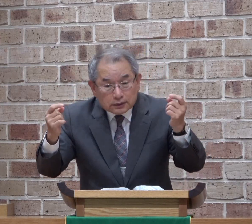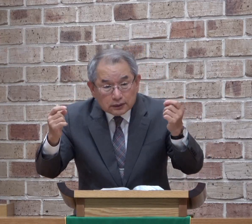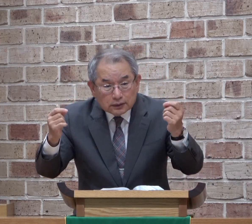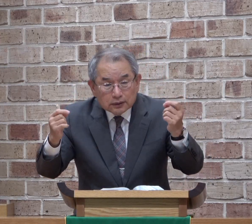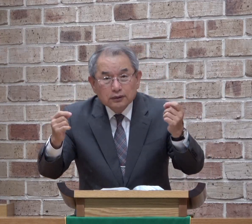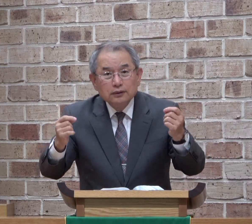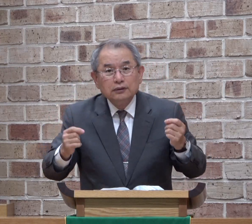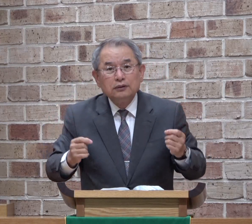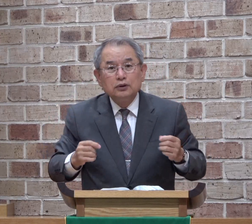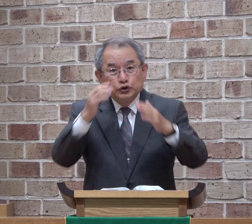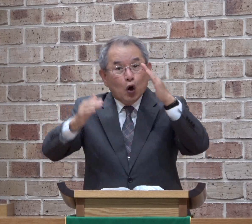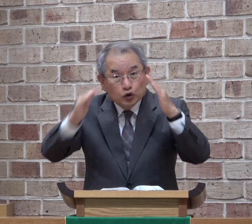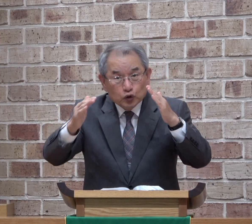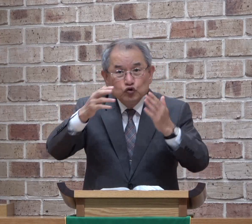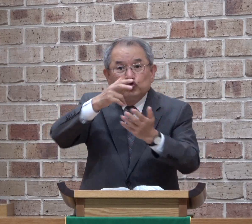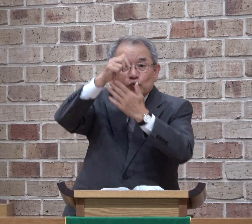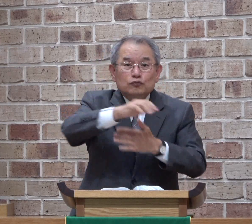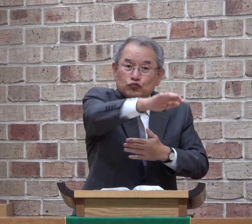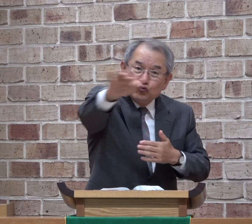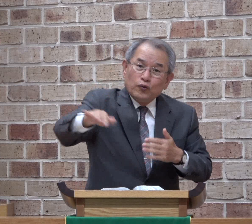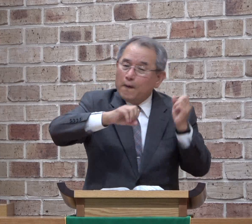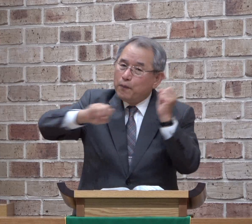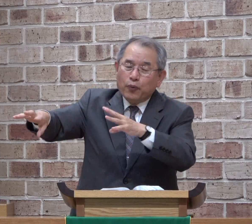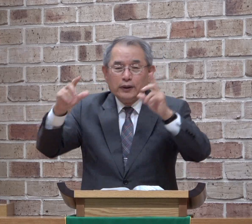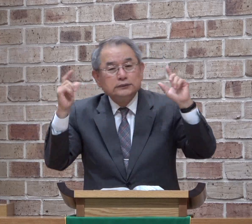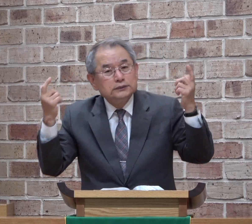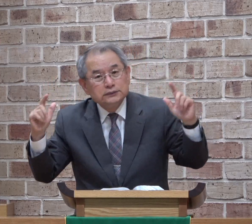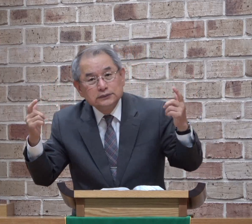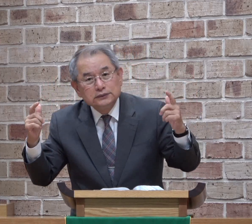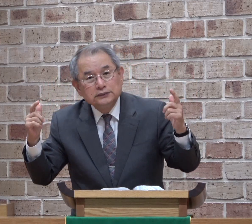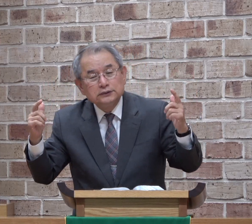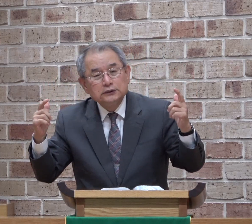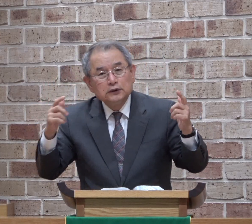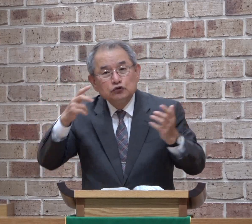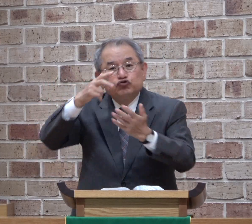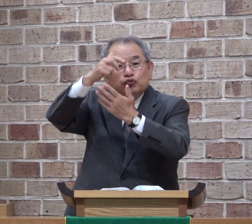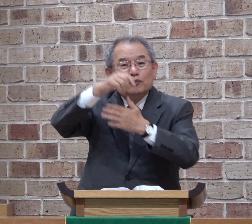어린아이 같은 신앙으로 여러분의 문제 해결이 안 될 때 어린아이 같은 신앙과